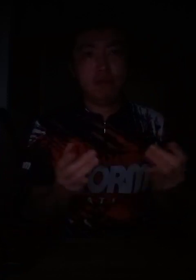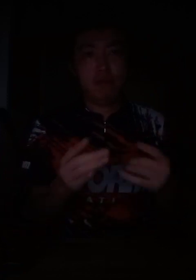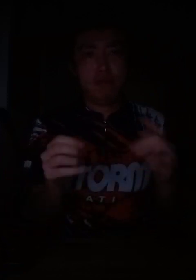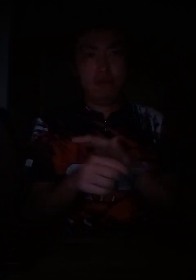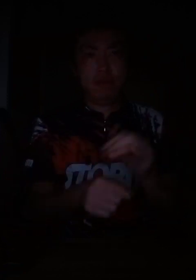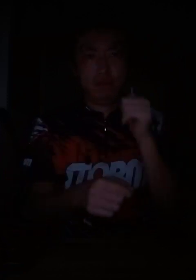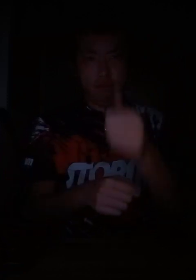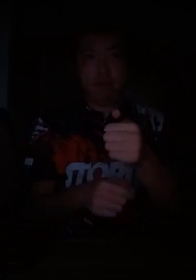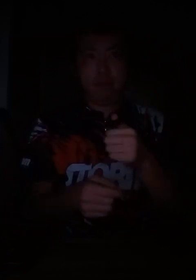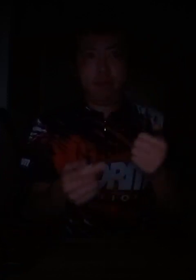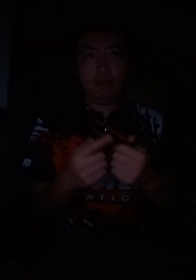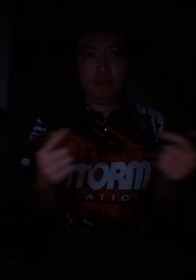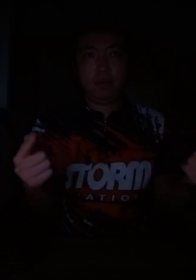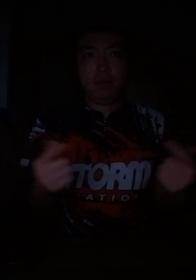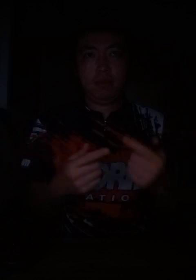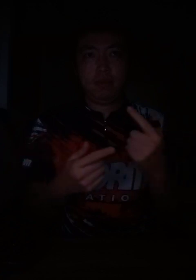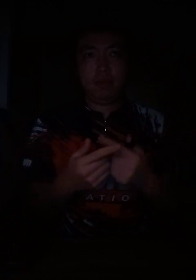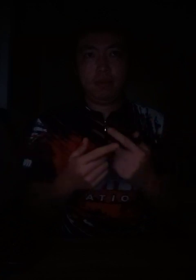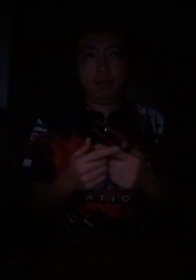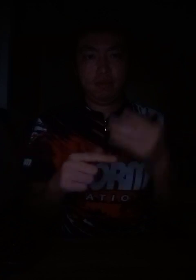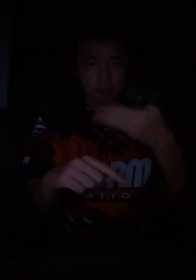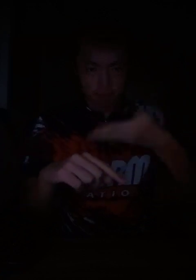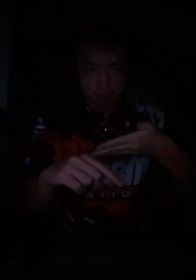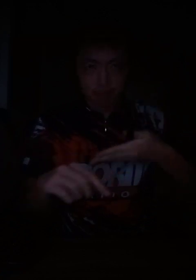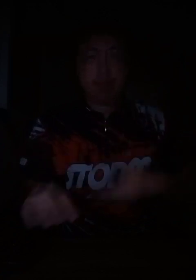구독해주세요. 지금까지 이자연 기자였습니다.